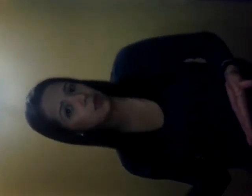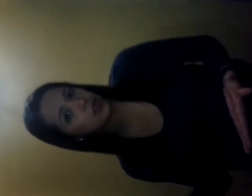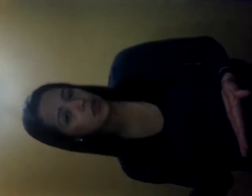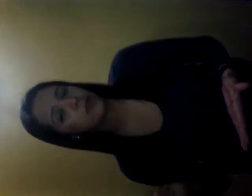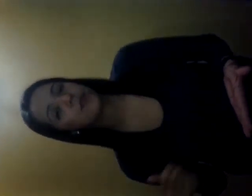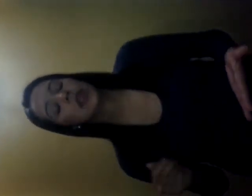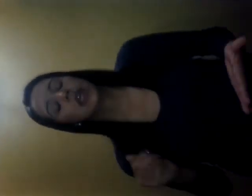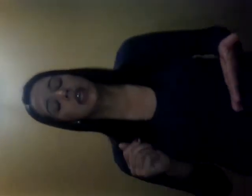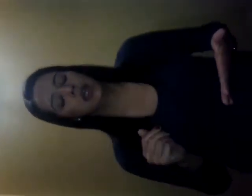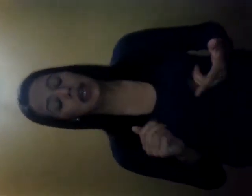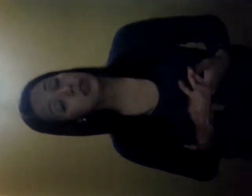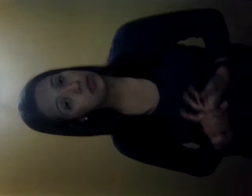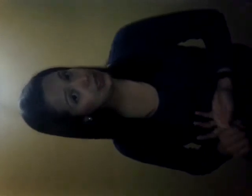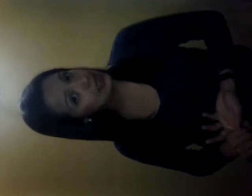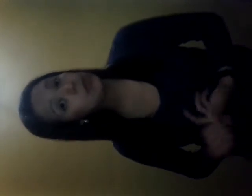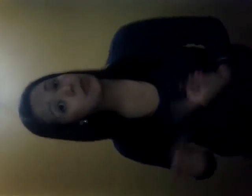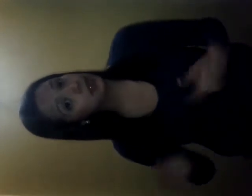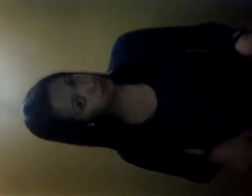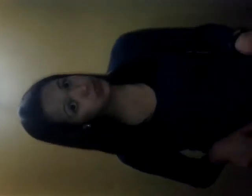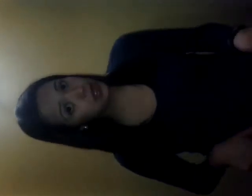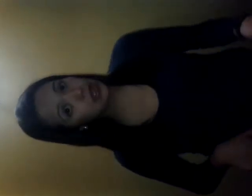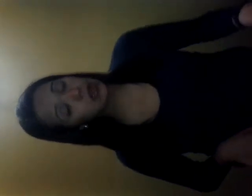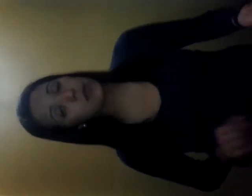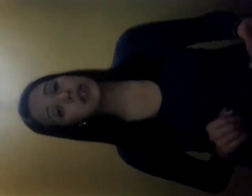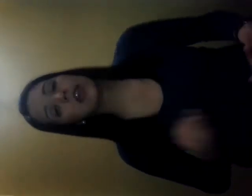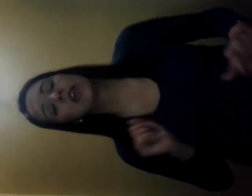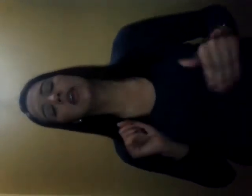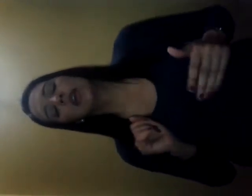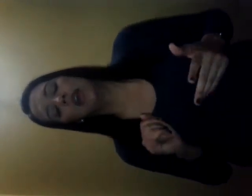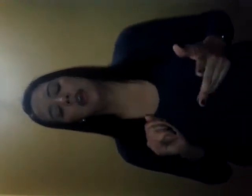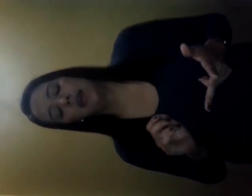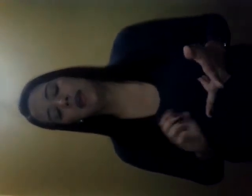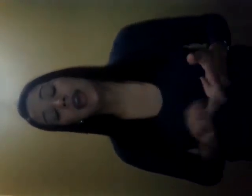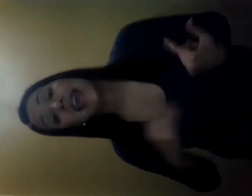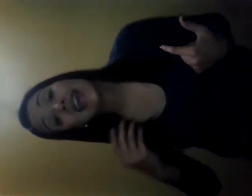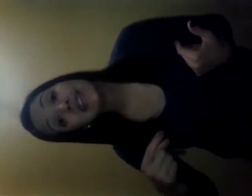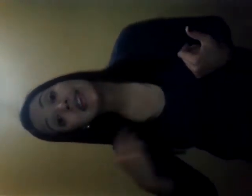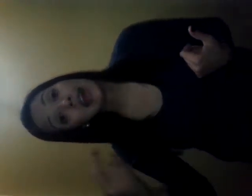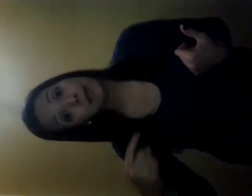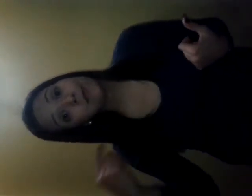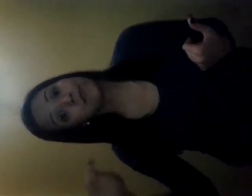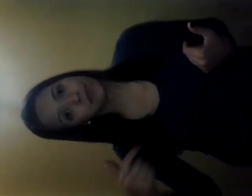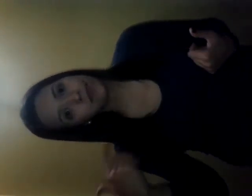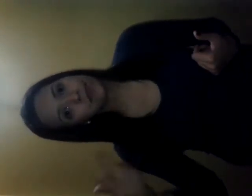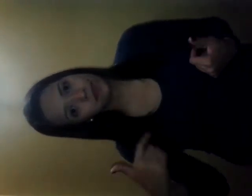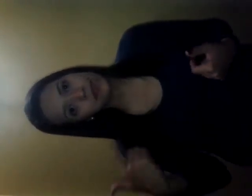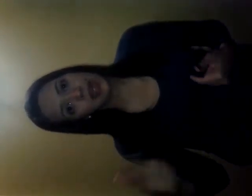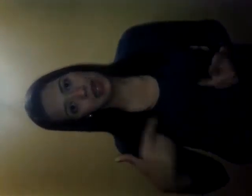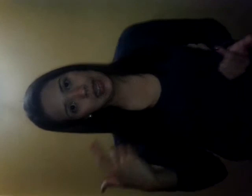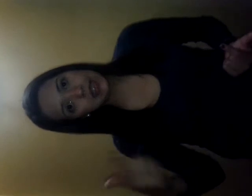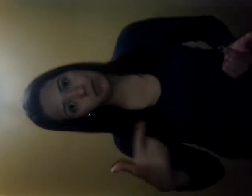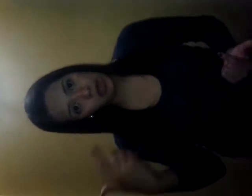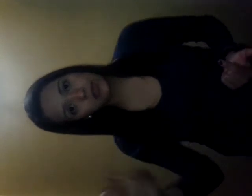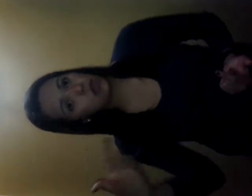demostración inicial por parte del profesor, que ya lo comenté. Ejercitar la simulación con el estudiante de manera individual